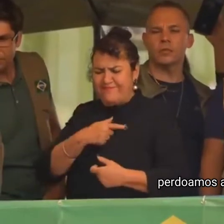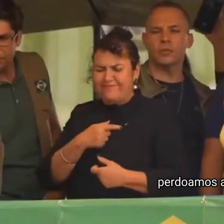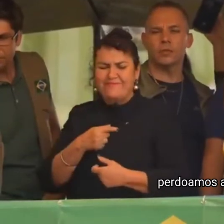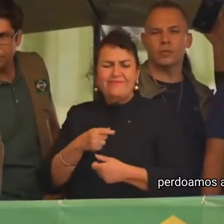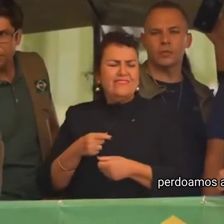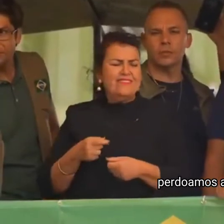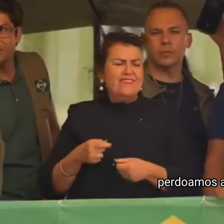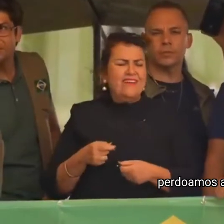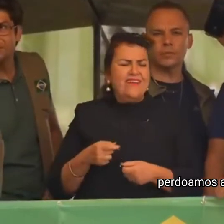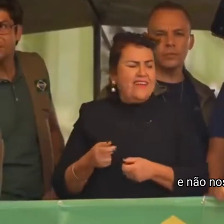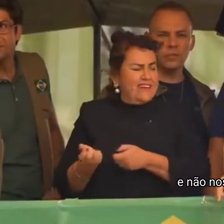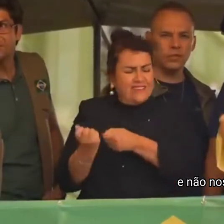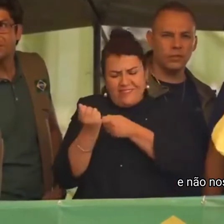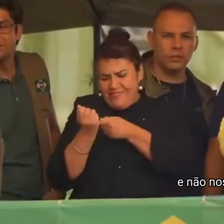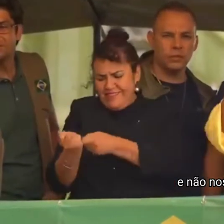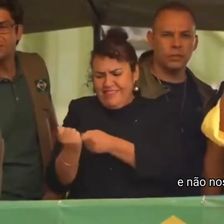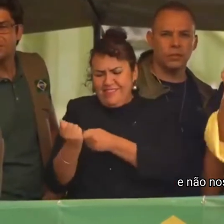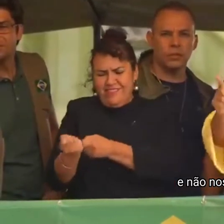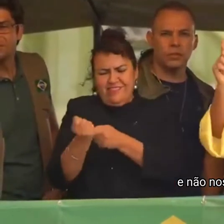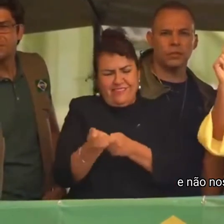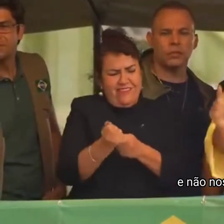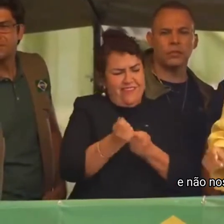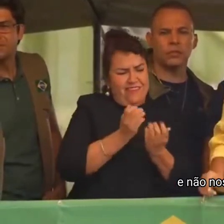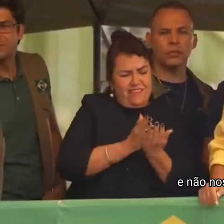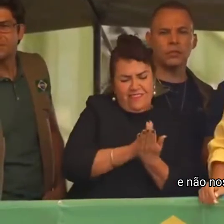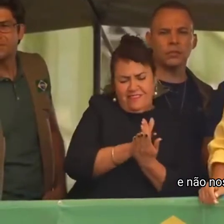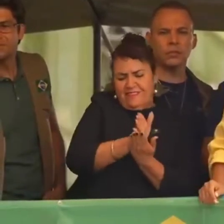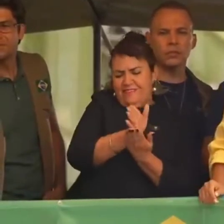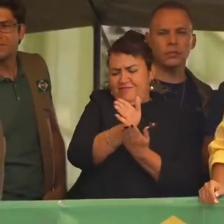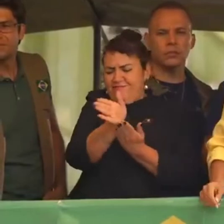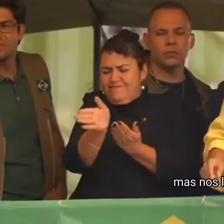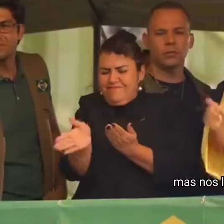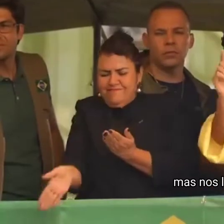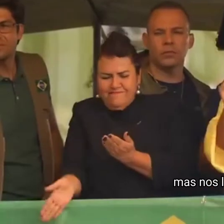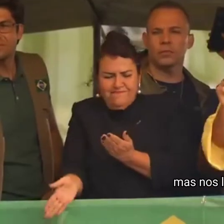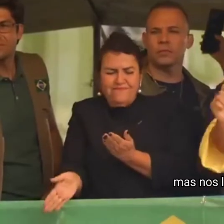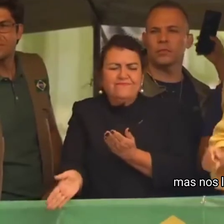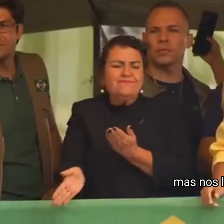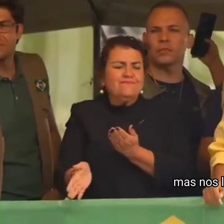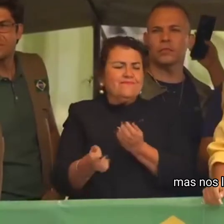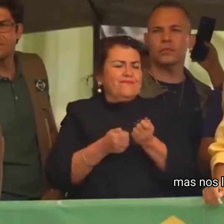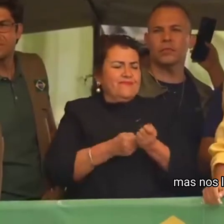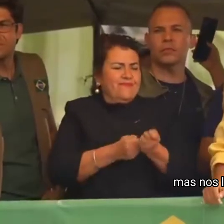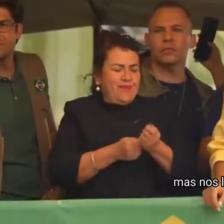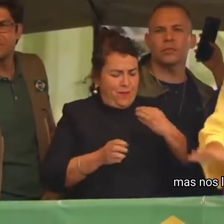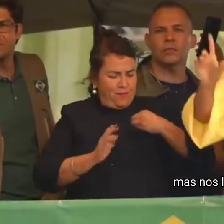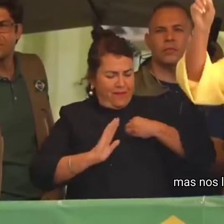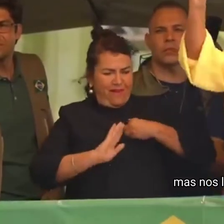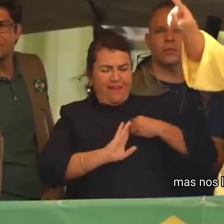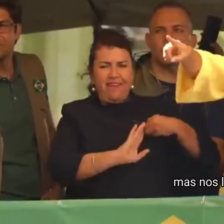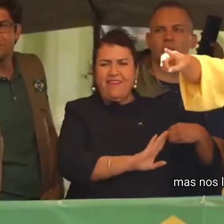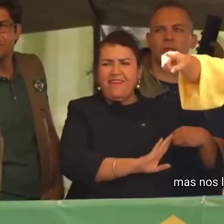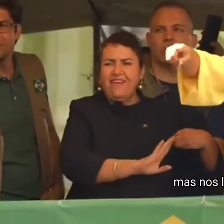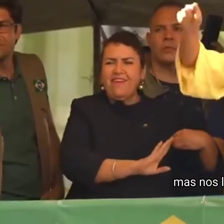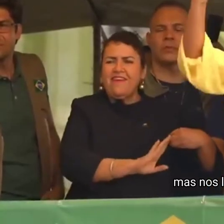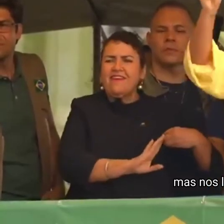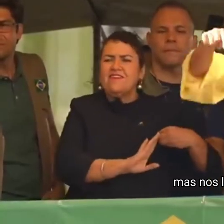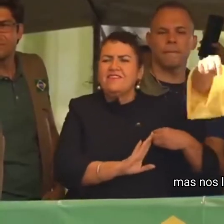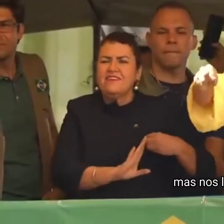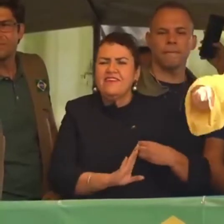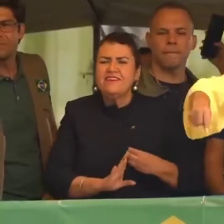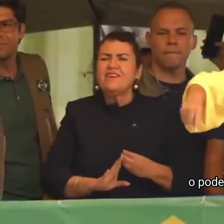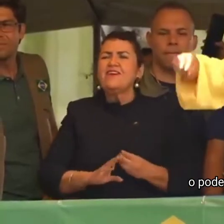aqueles que têm nos ofendido. E não nos deixeis cair em tentação, mas nos livrai de mal, porque